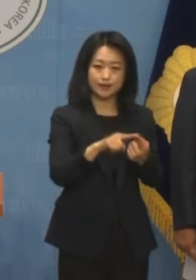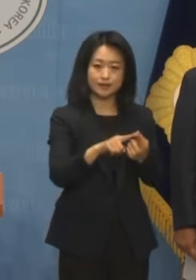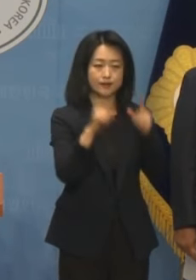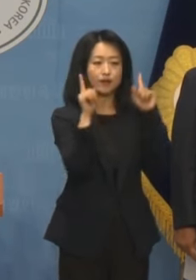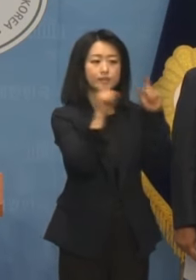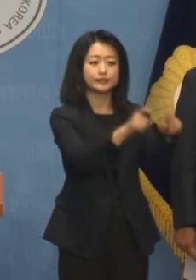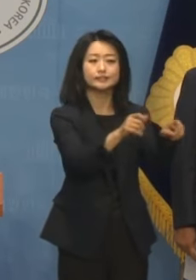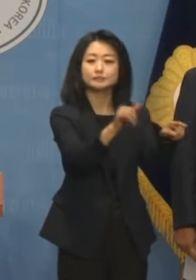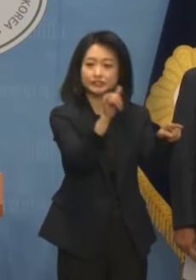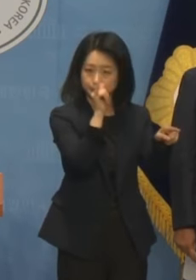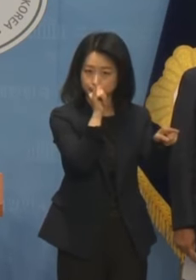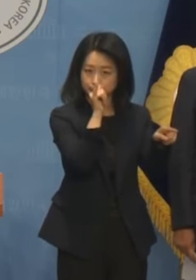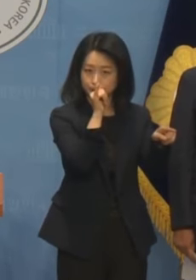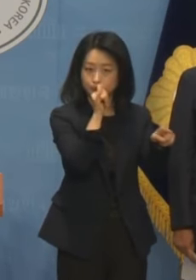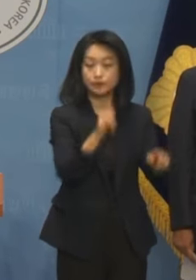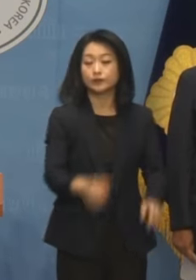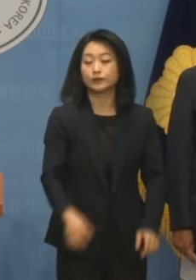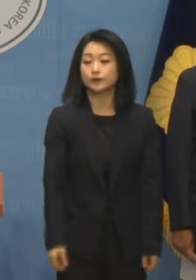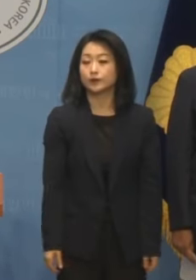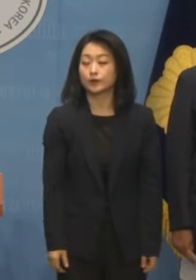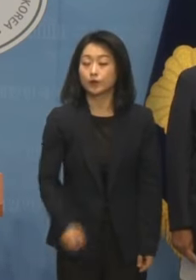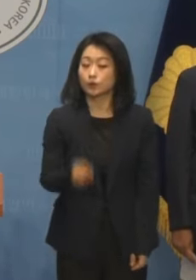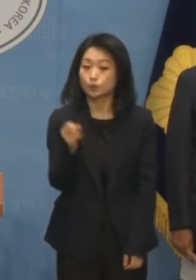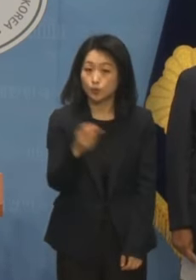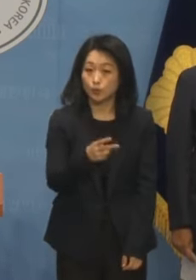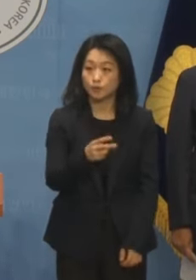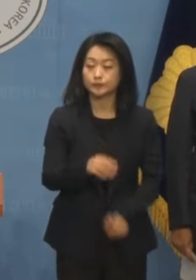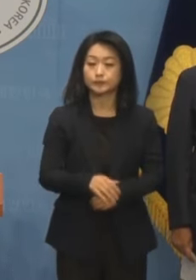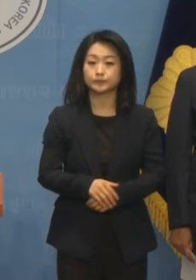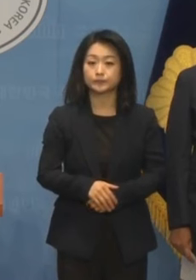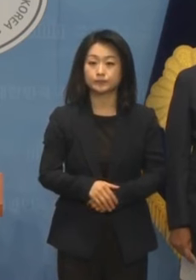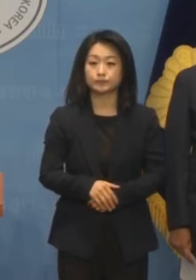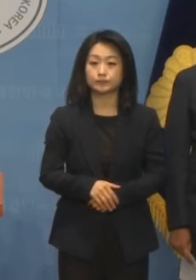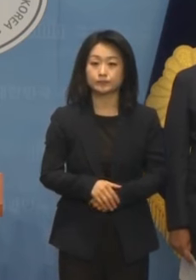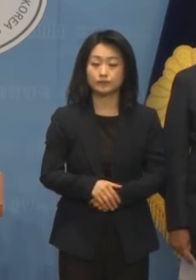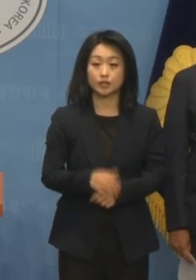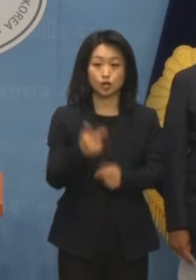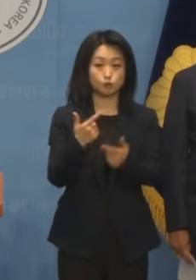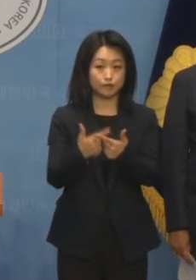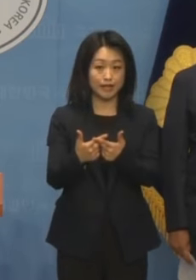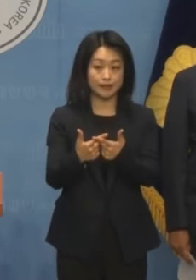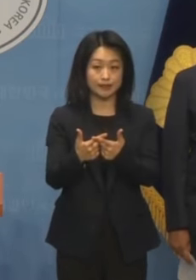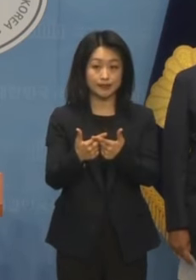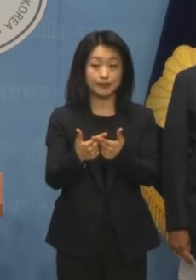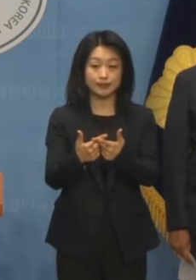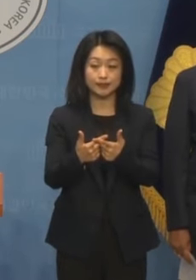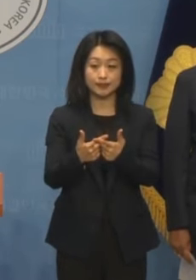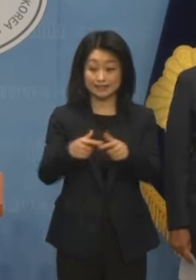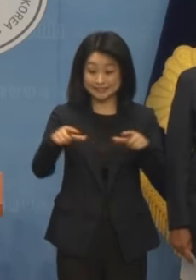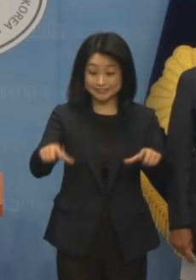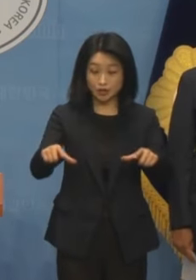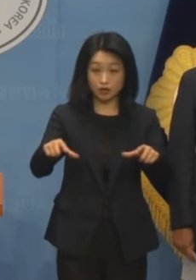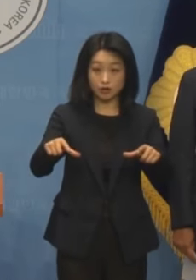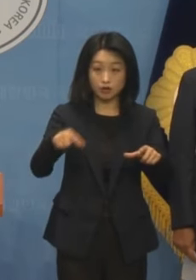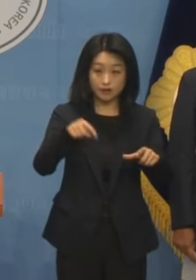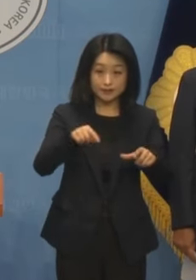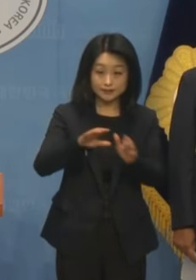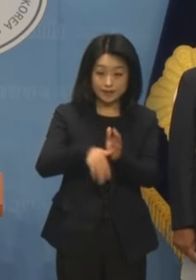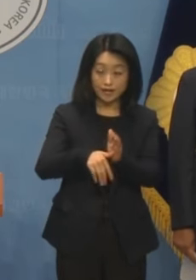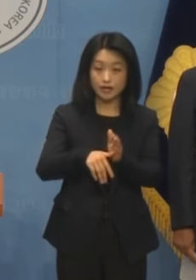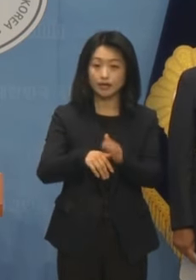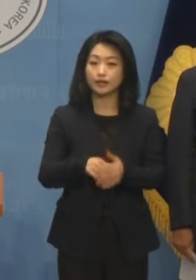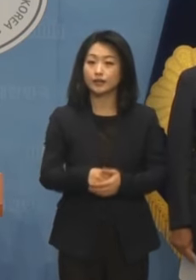의문이 제기가 되고, 또 여기에 부산 당시의 현장에서